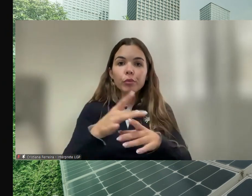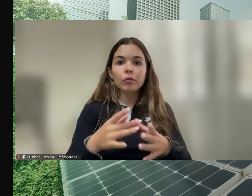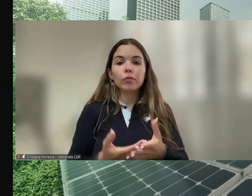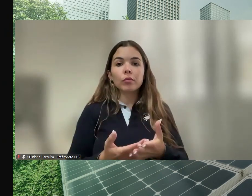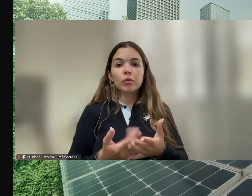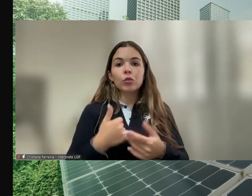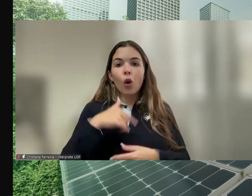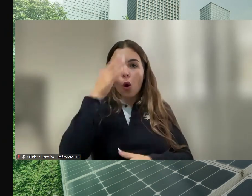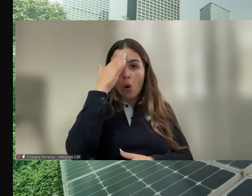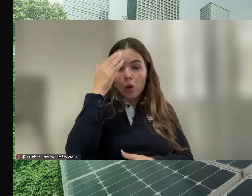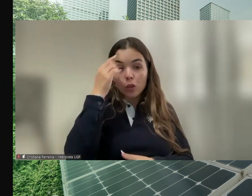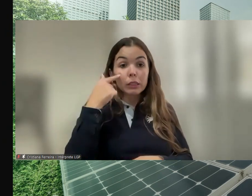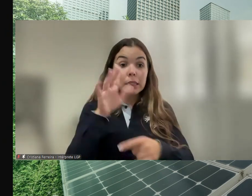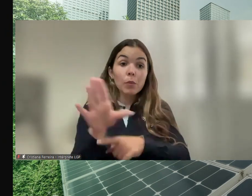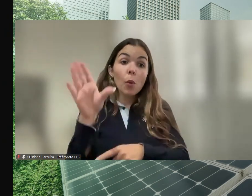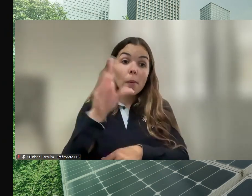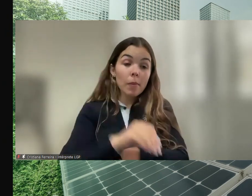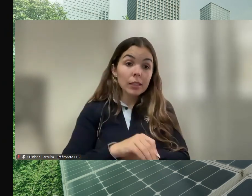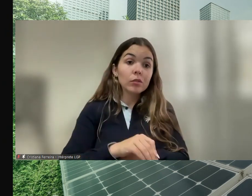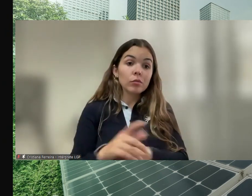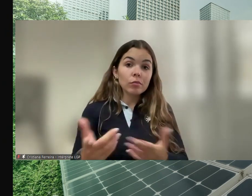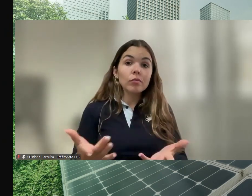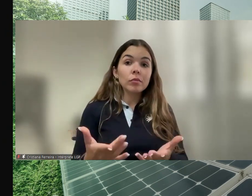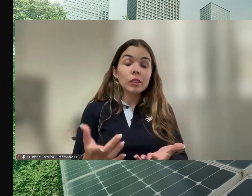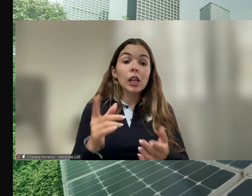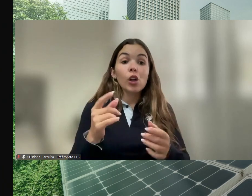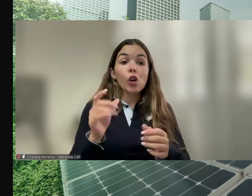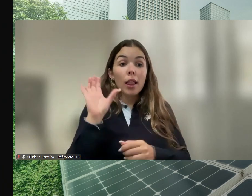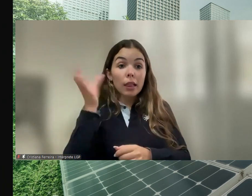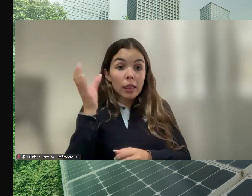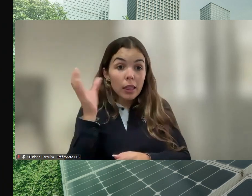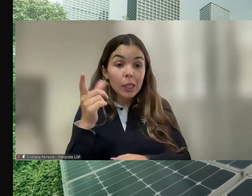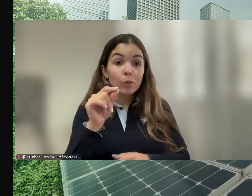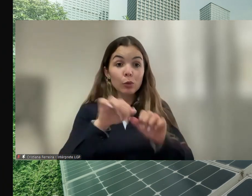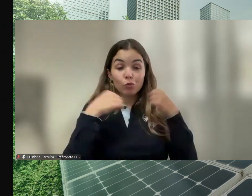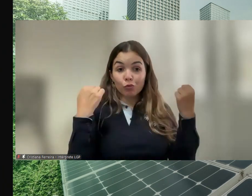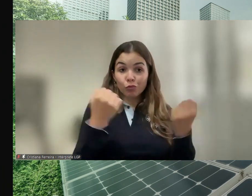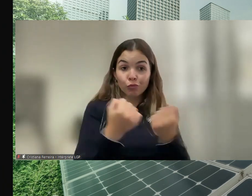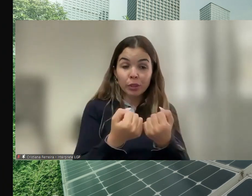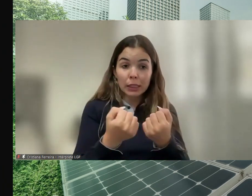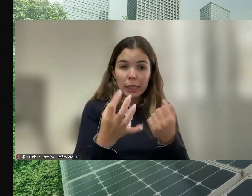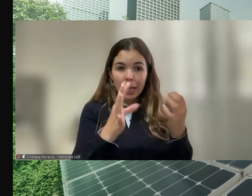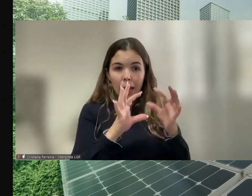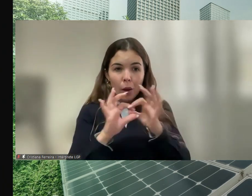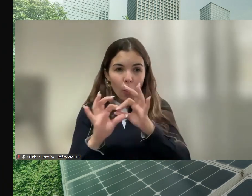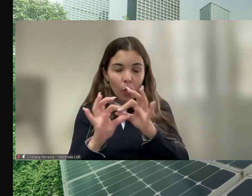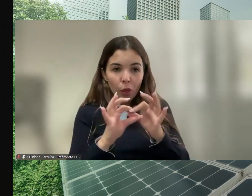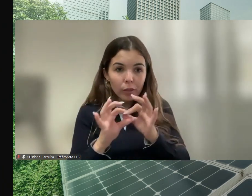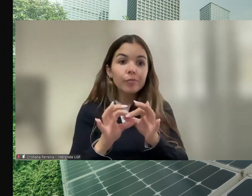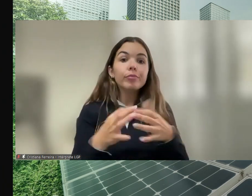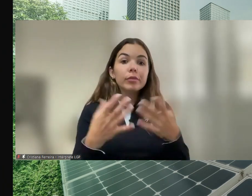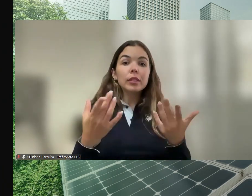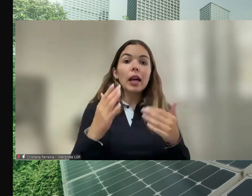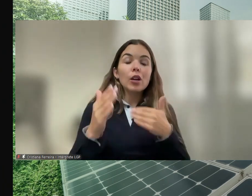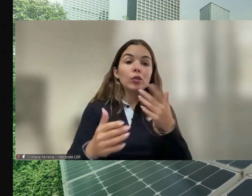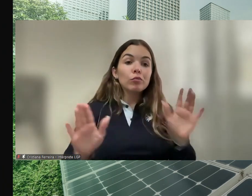Julgo que é mais um exemplo de como as agendas climáticas e sociais têm que estar alinhadas para promover uma resiliência